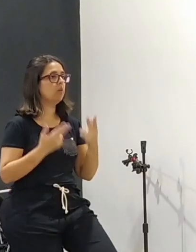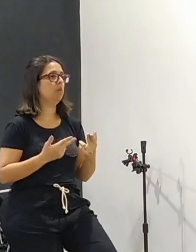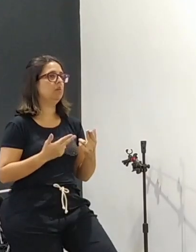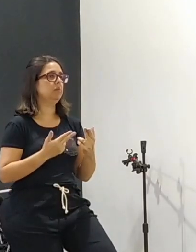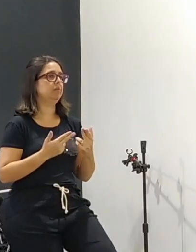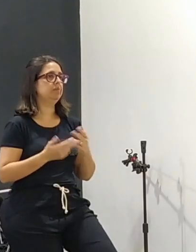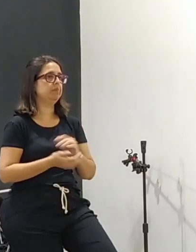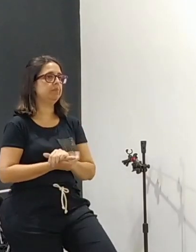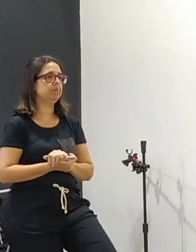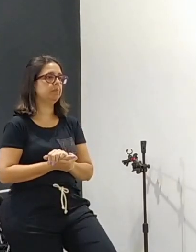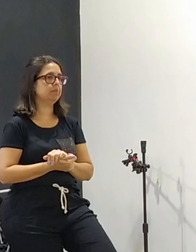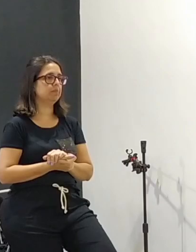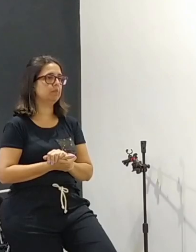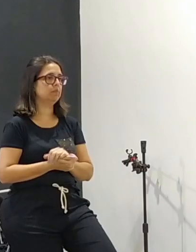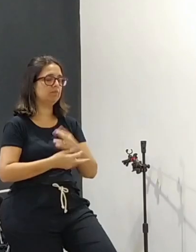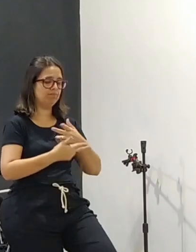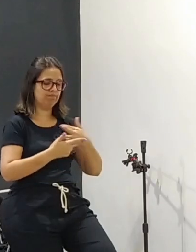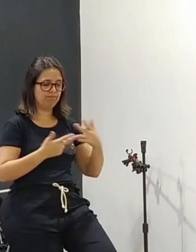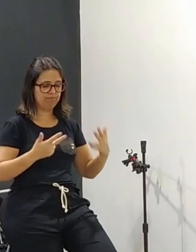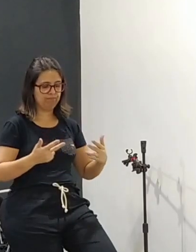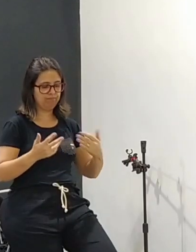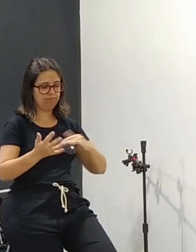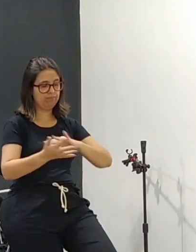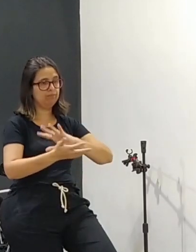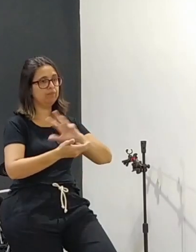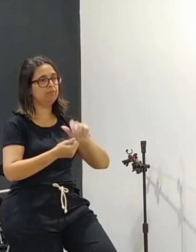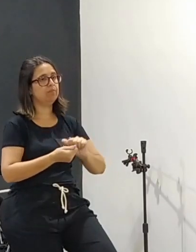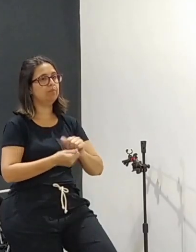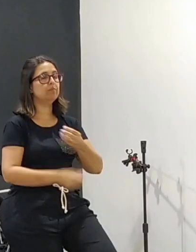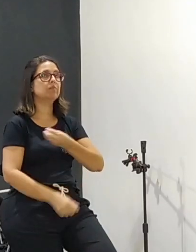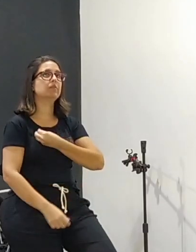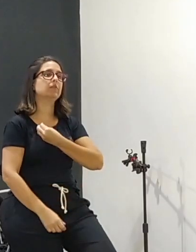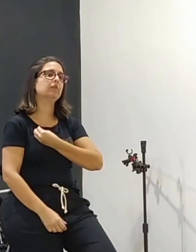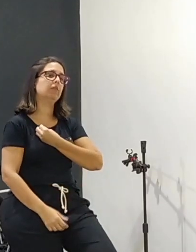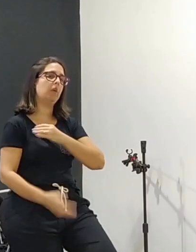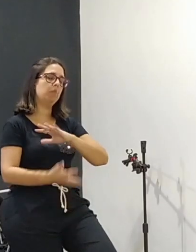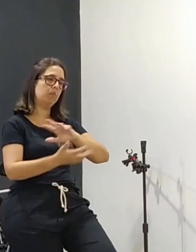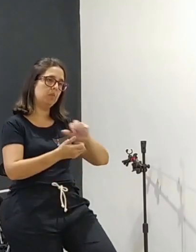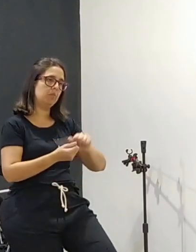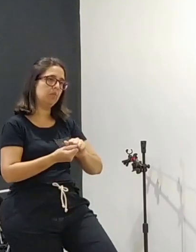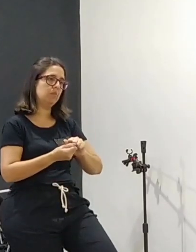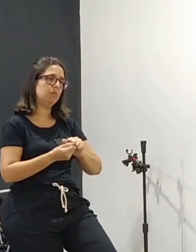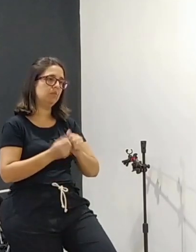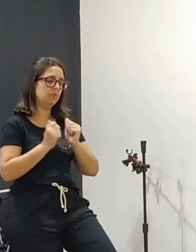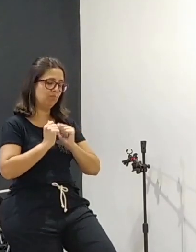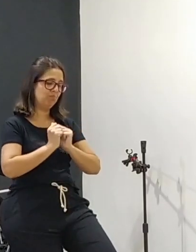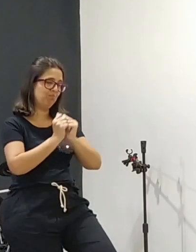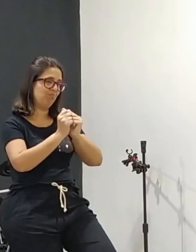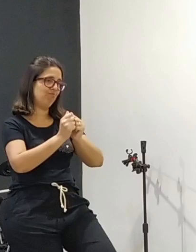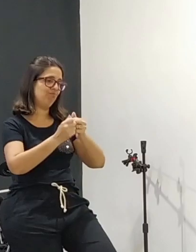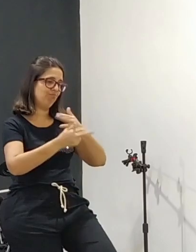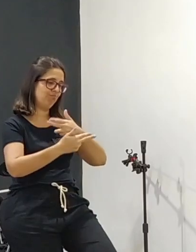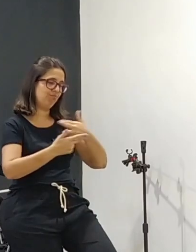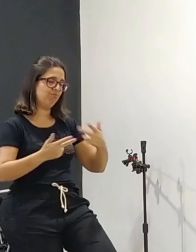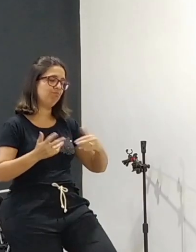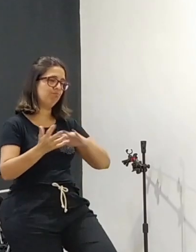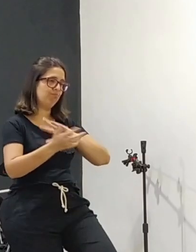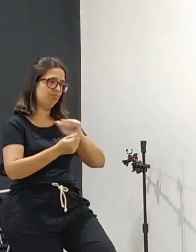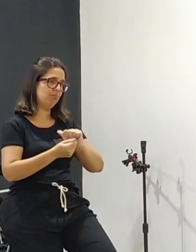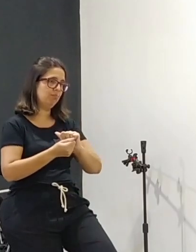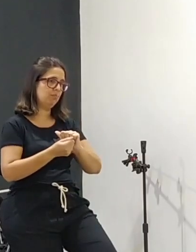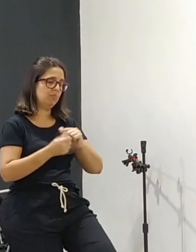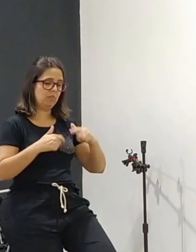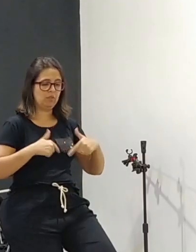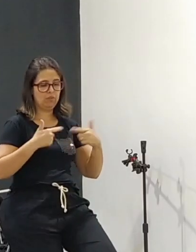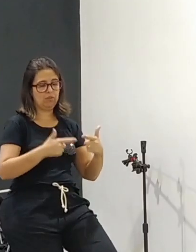vivemos é o sistema do mundo. A gente vive nesse mundo, a gente se envolve com ele, a gente começa a viver como o